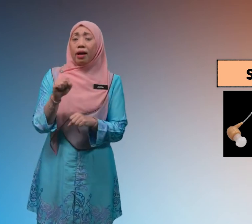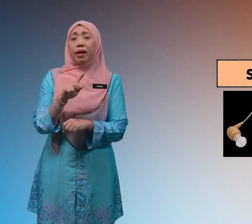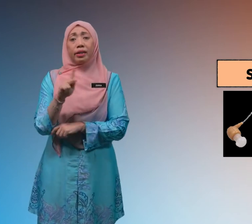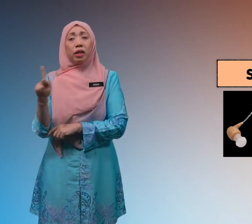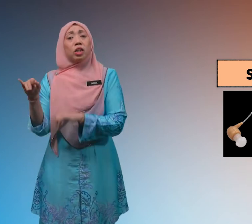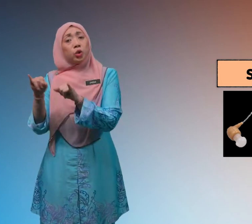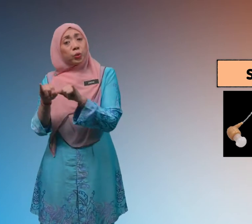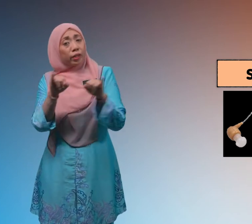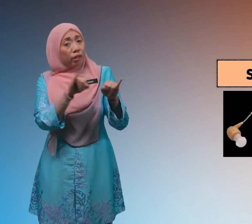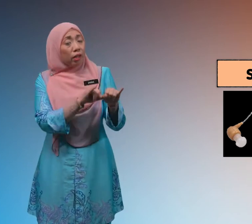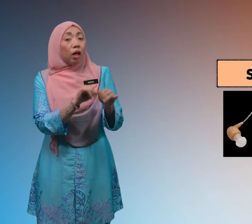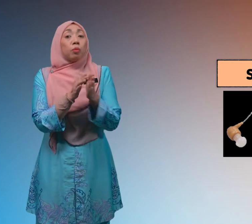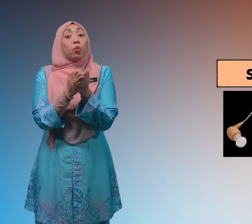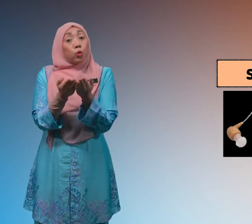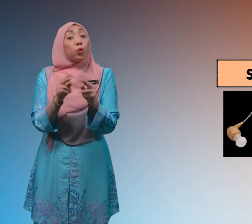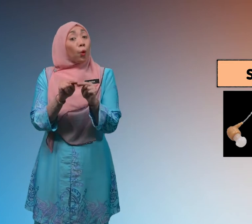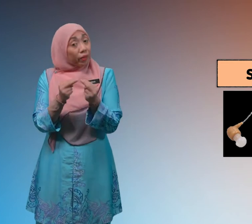sediakan juga buku nota,